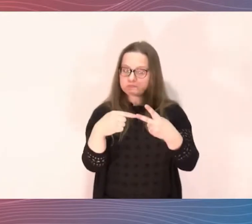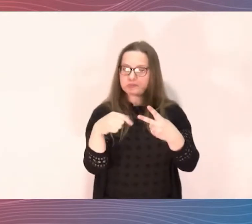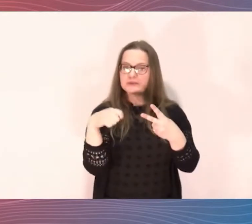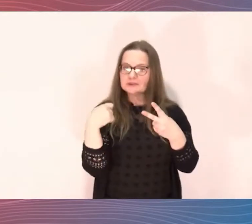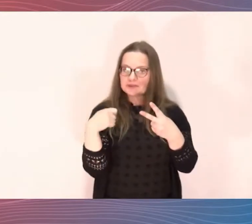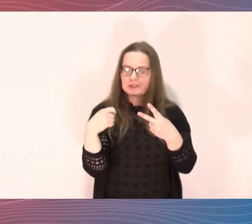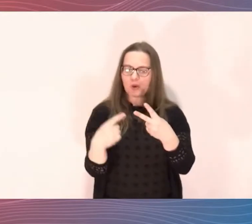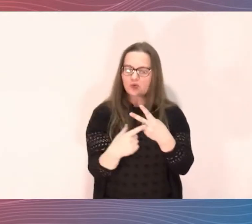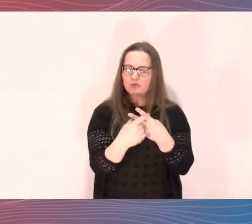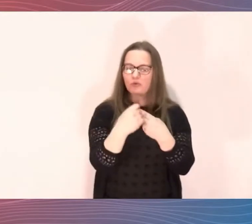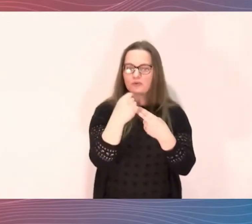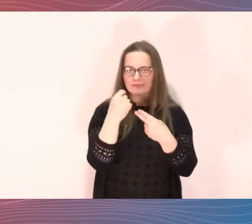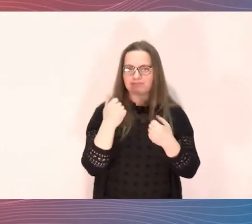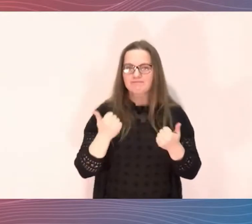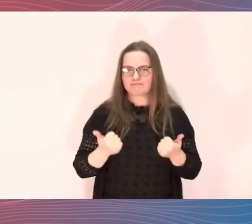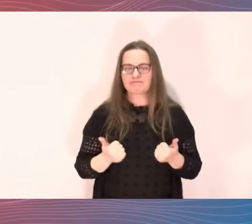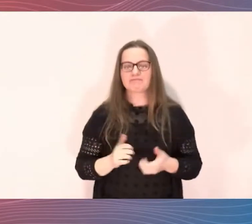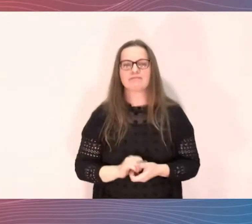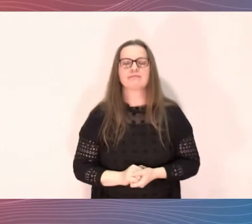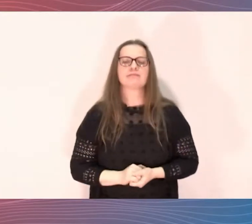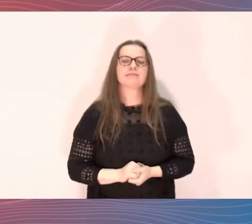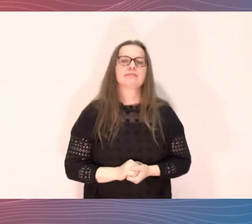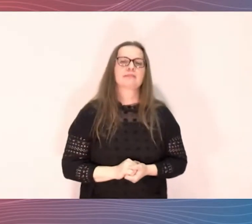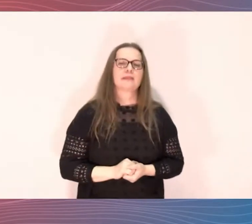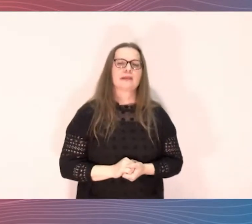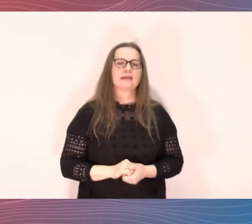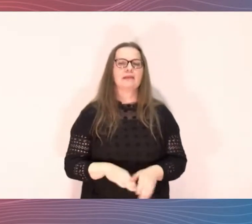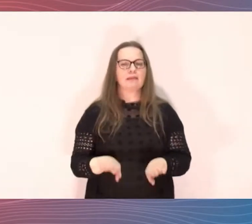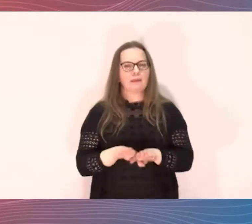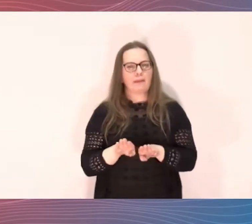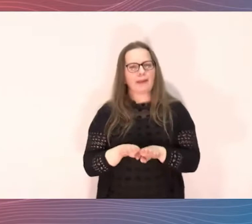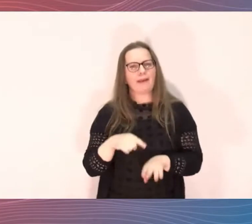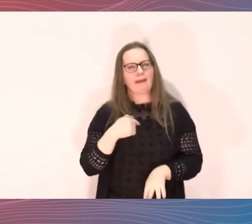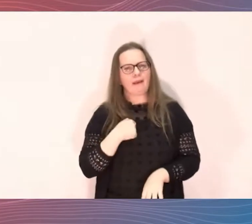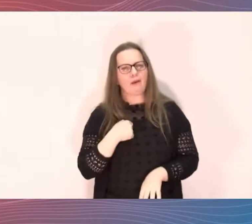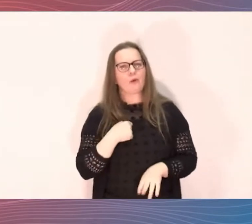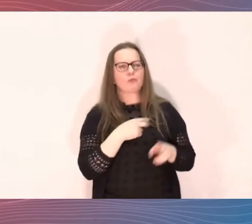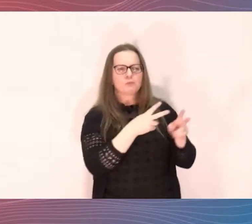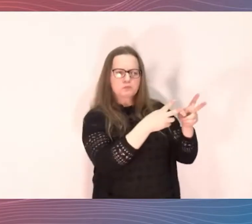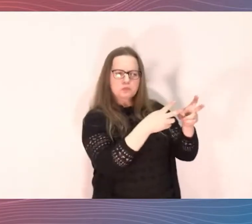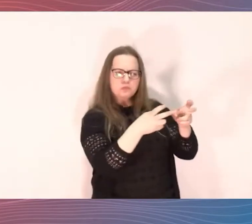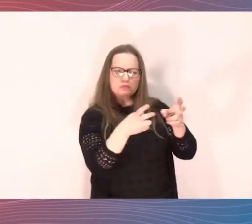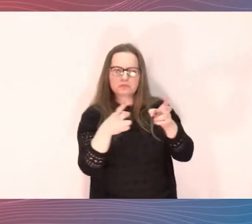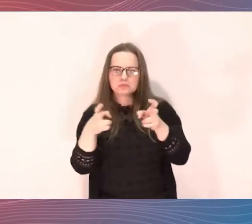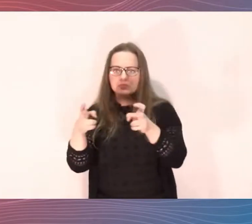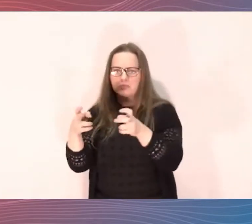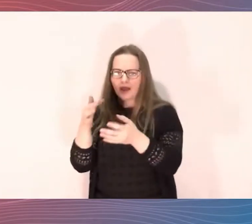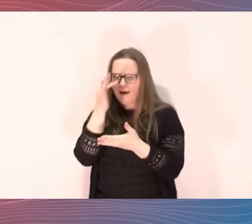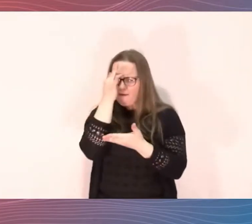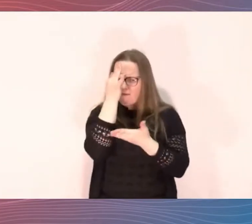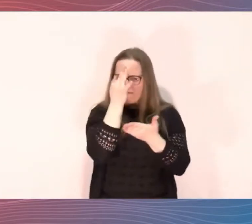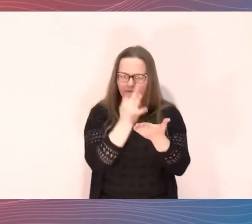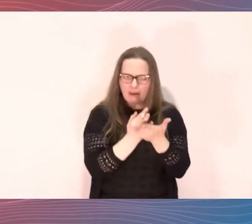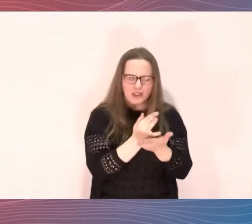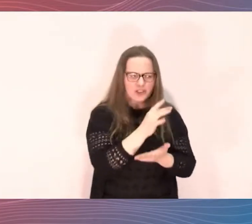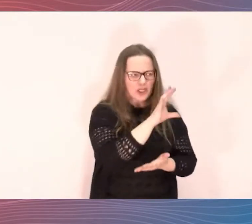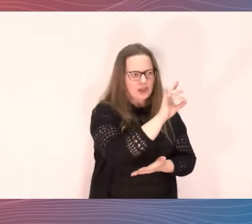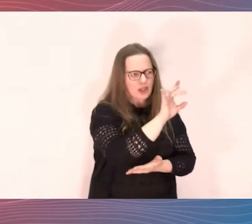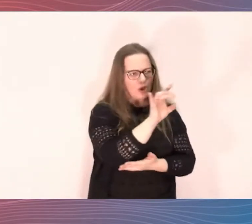vou ler de novo. Por isso também eu, tendo ouvido a fé que há entre vós no Senhor